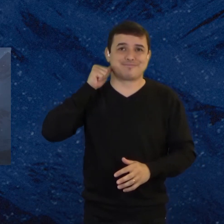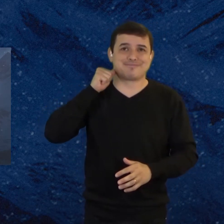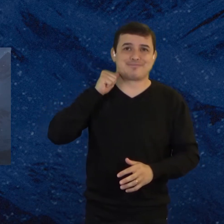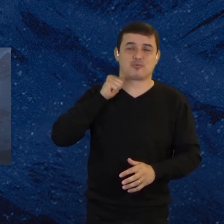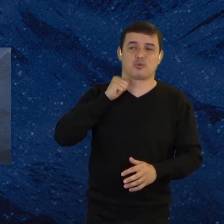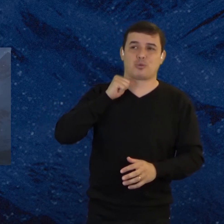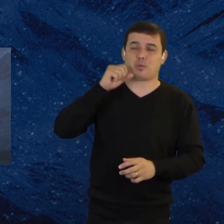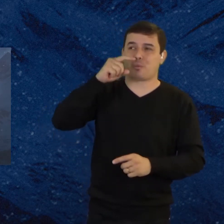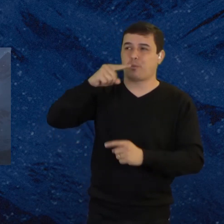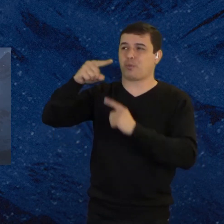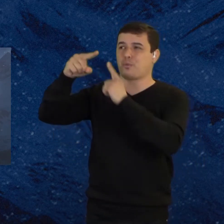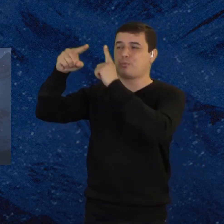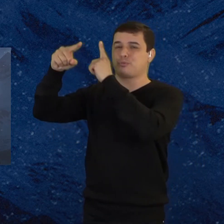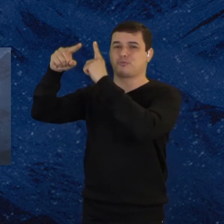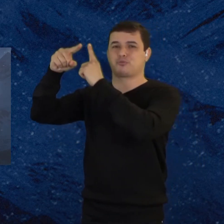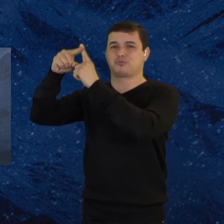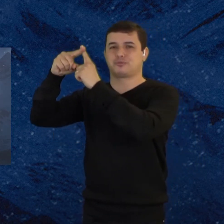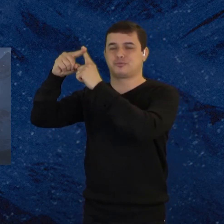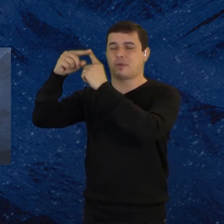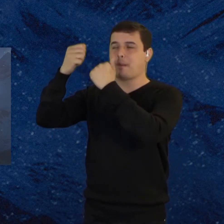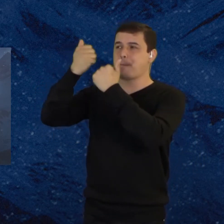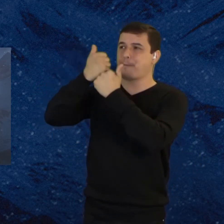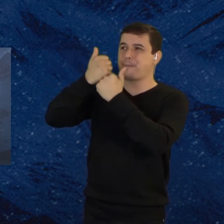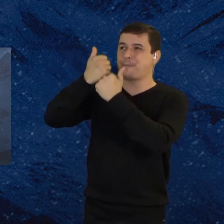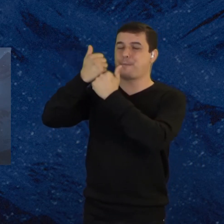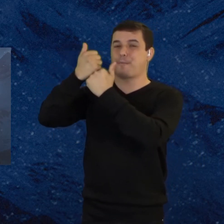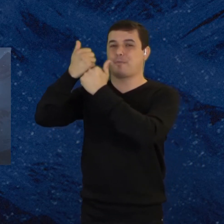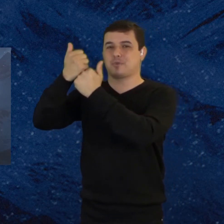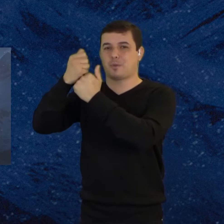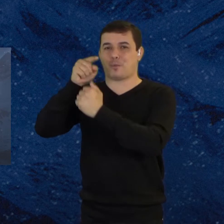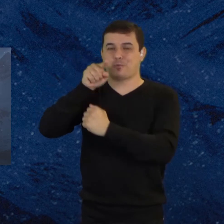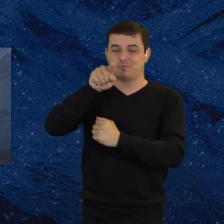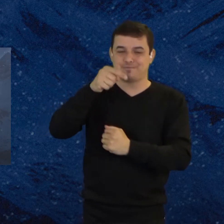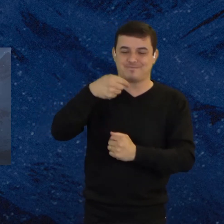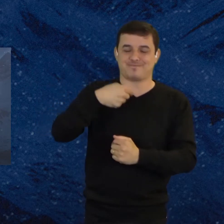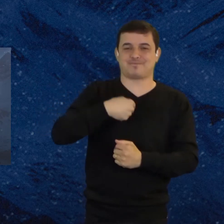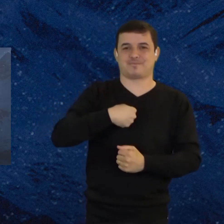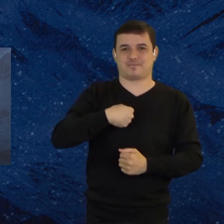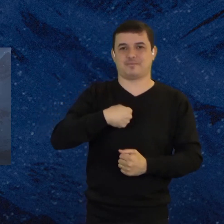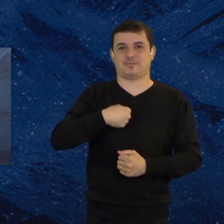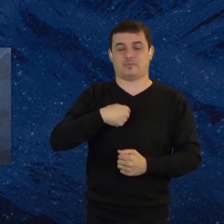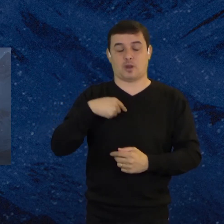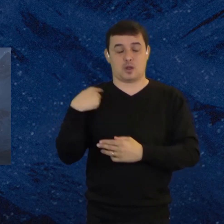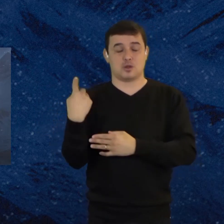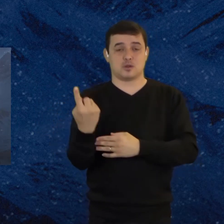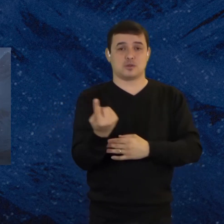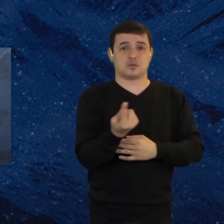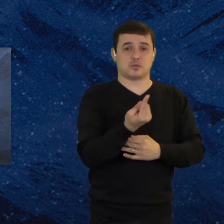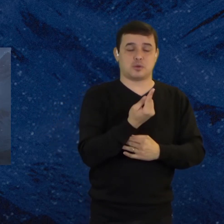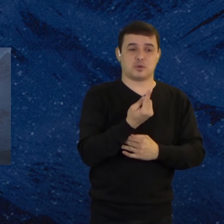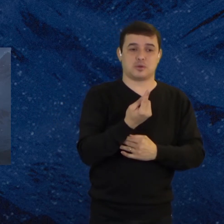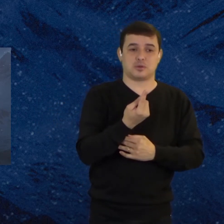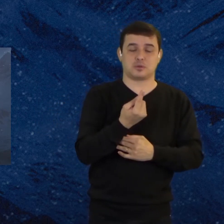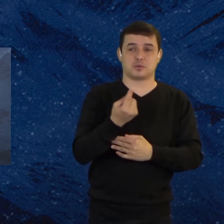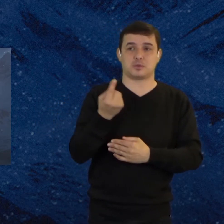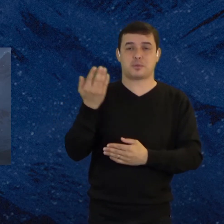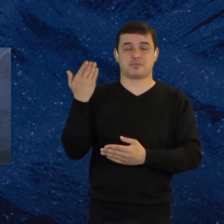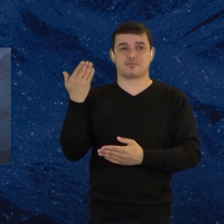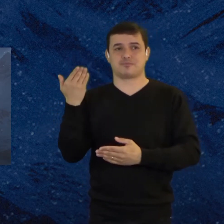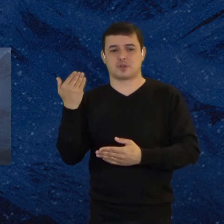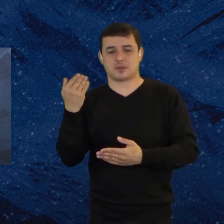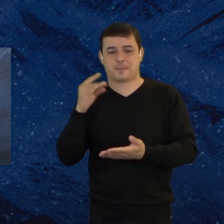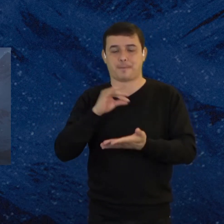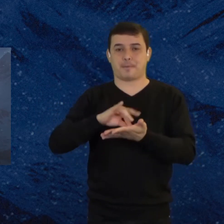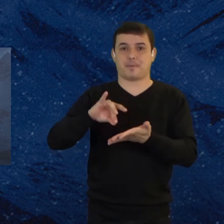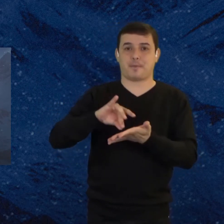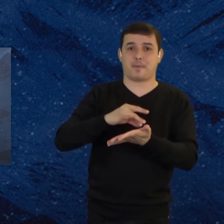entregou como sacrifício por mim e por você. Nós éramos inimigos de Deus,